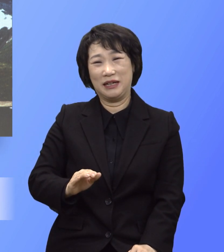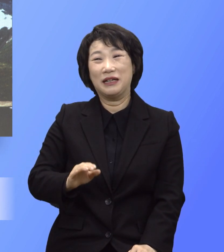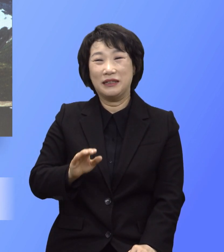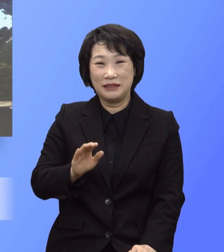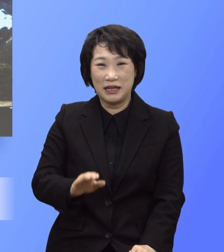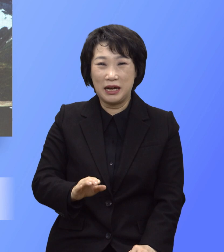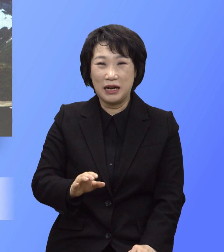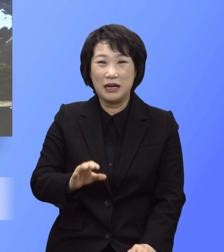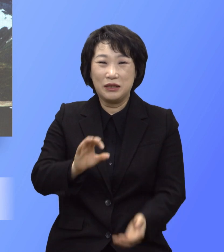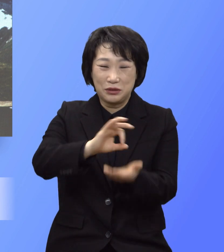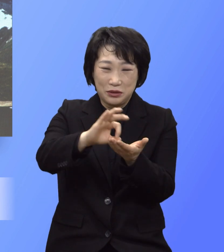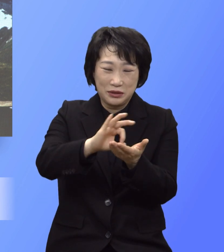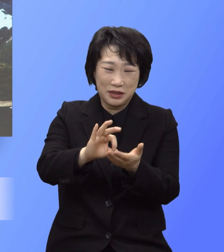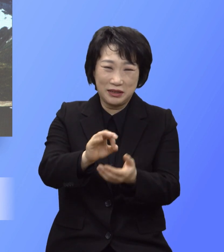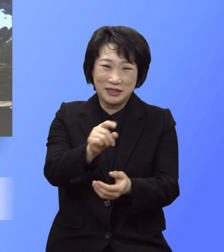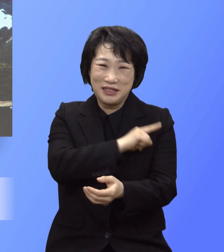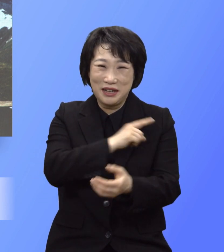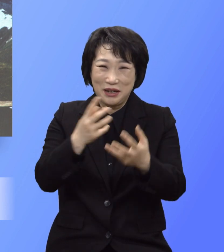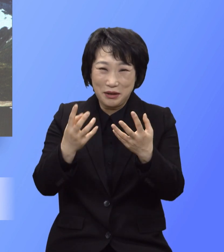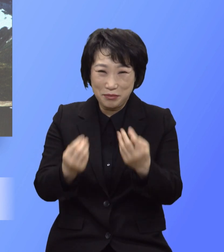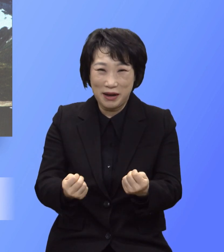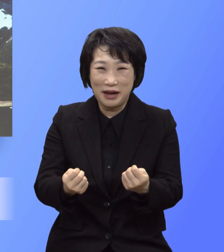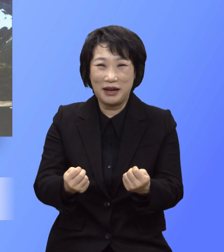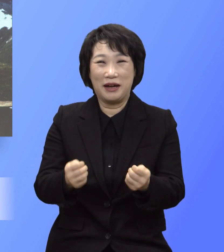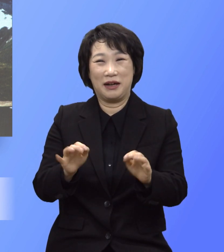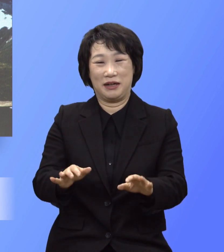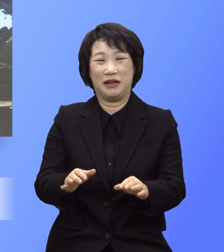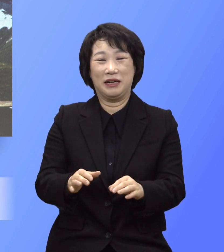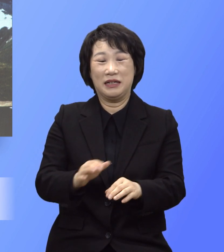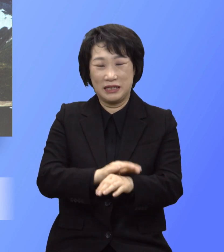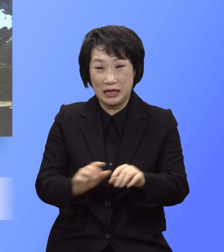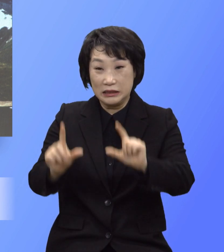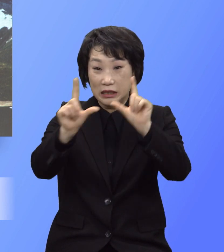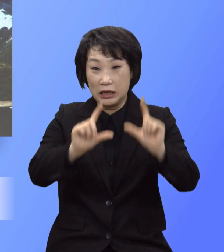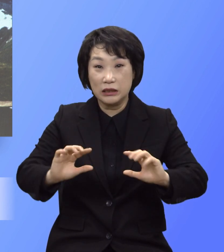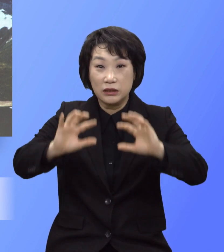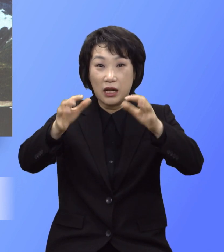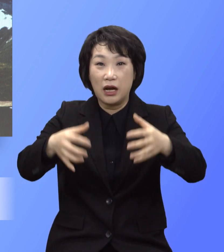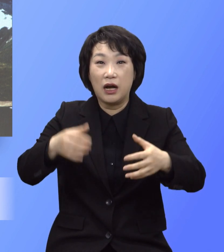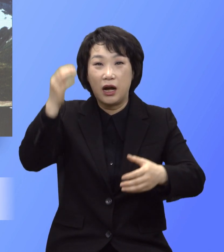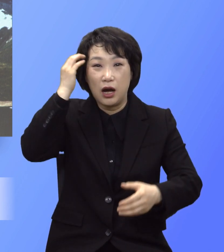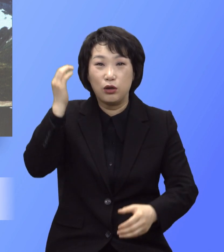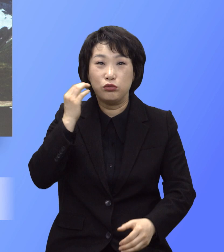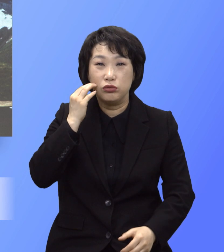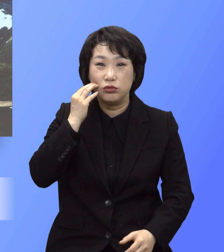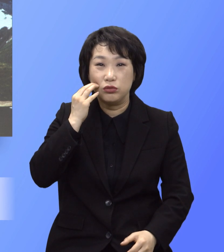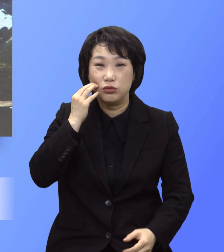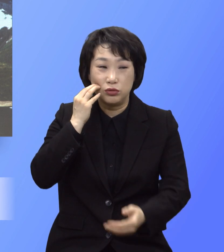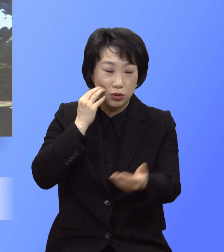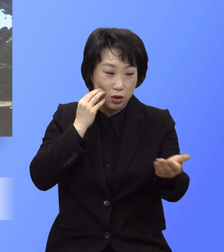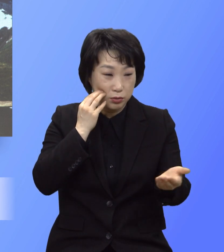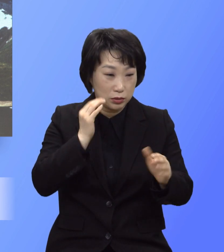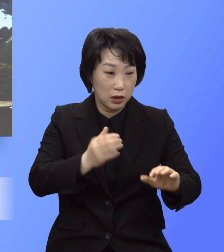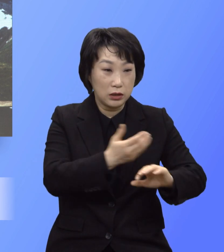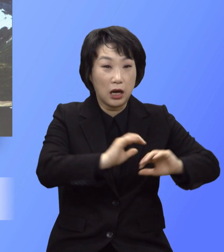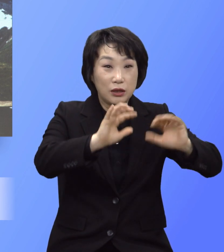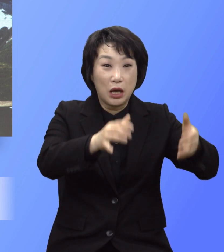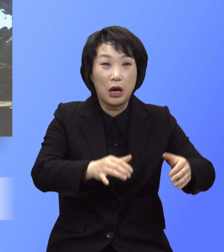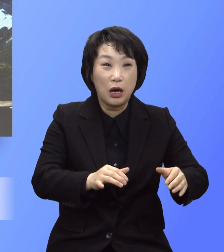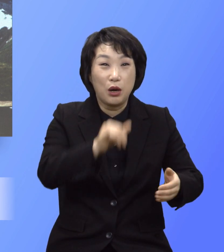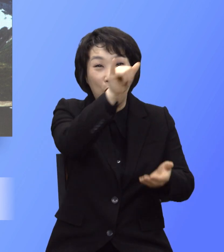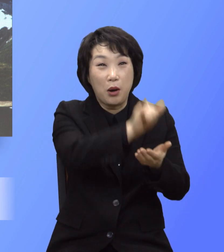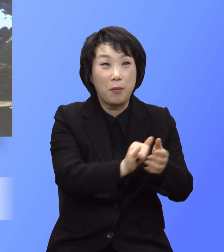가장 돈을 잘 쓰고 잘 사는 나라. 그럼 다른 나라 가보세요. 스마트폰